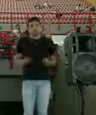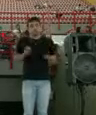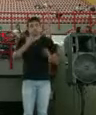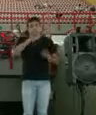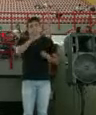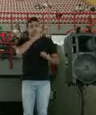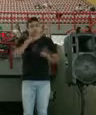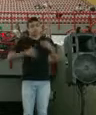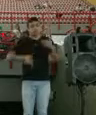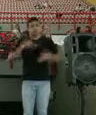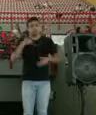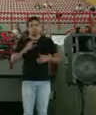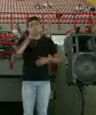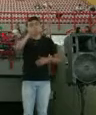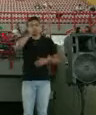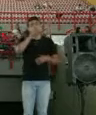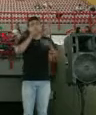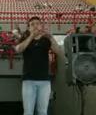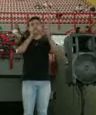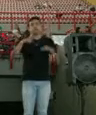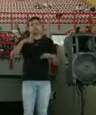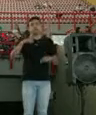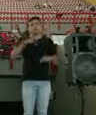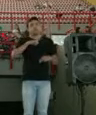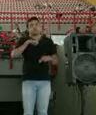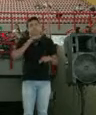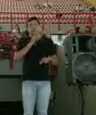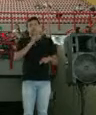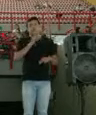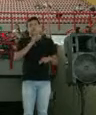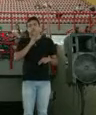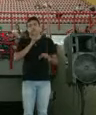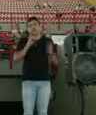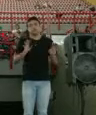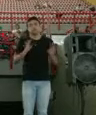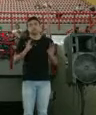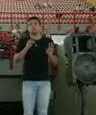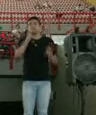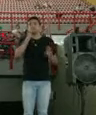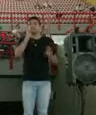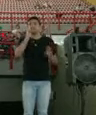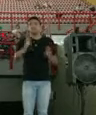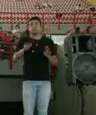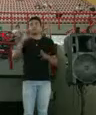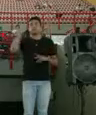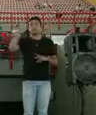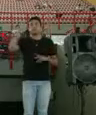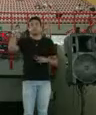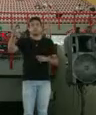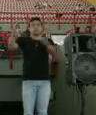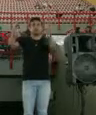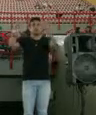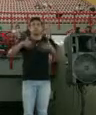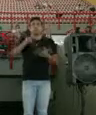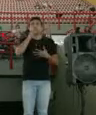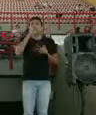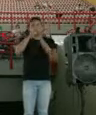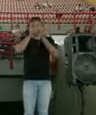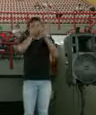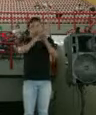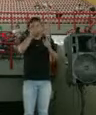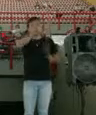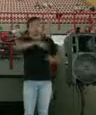Imunológico. Bom, eu tenho um conhecimento, tá certo, que a ciência não concluiu ainda nada